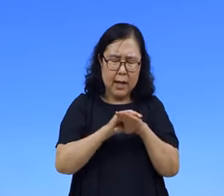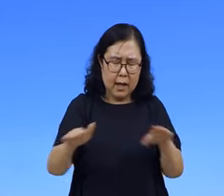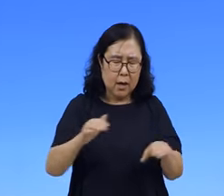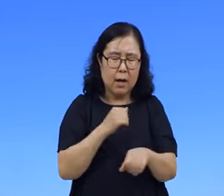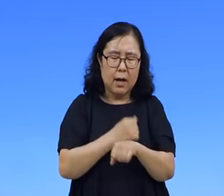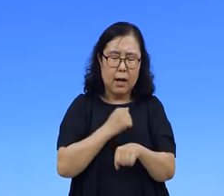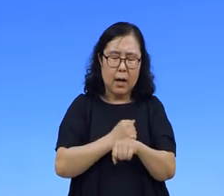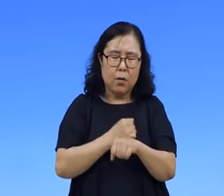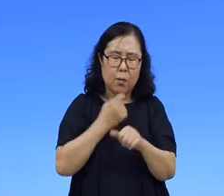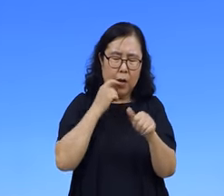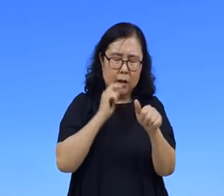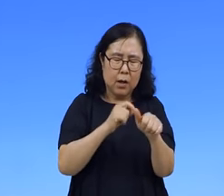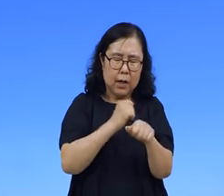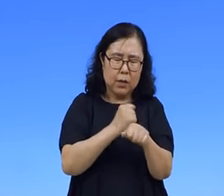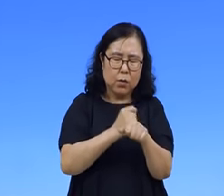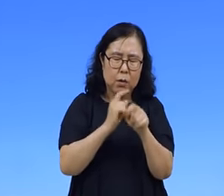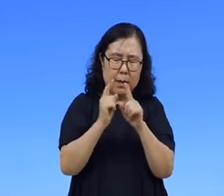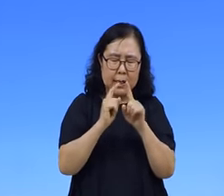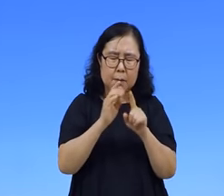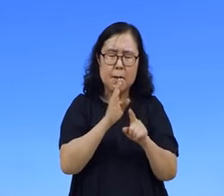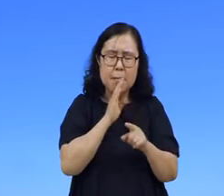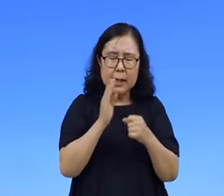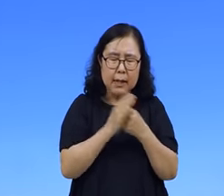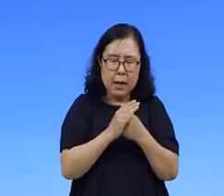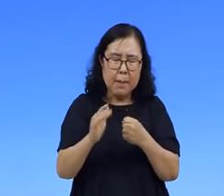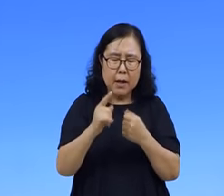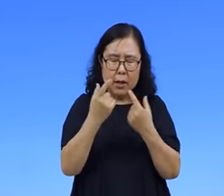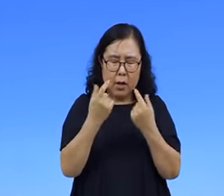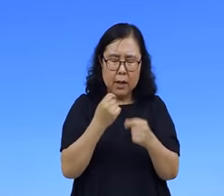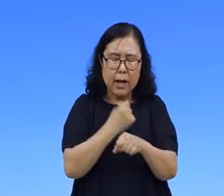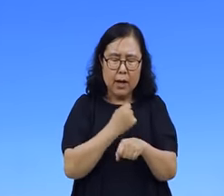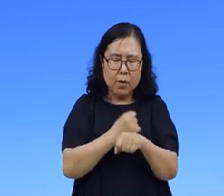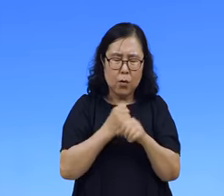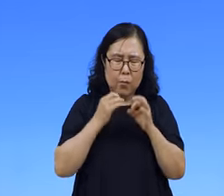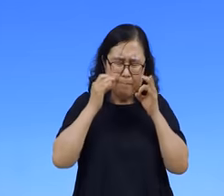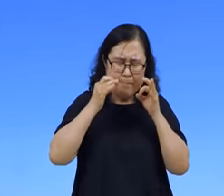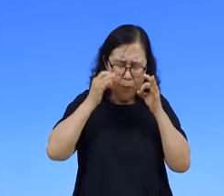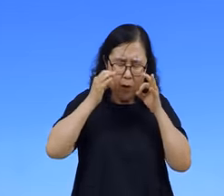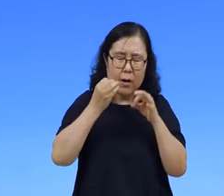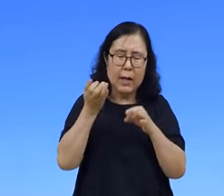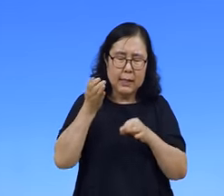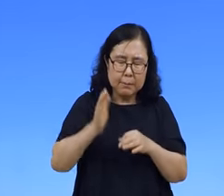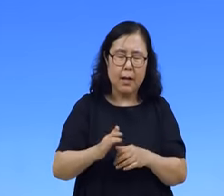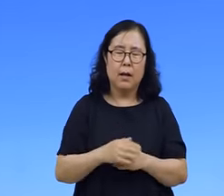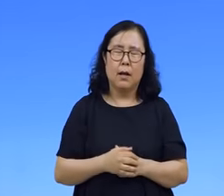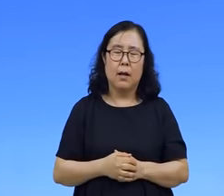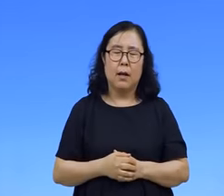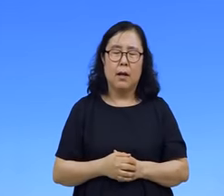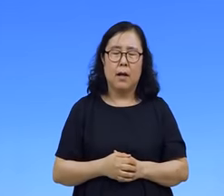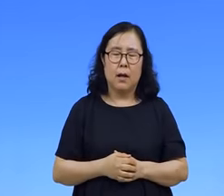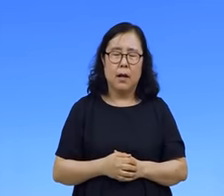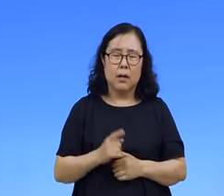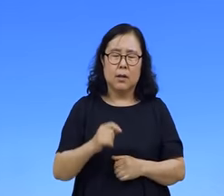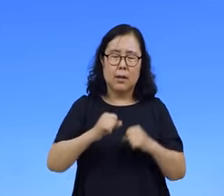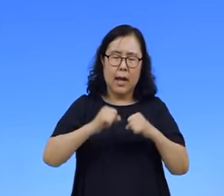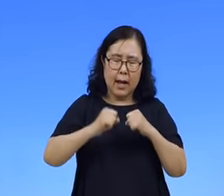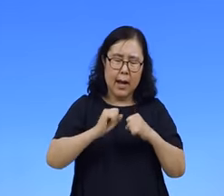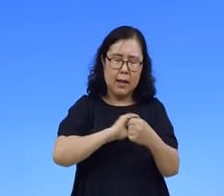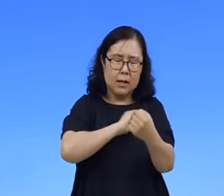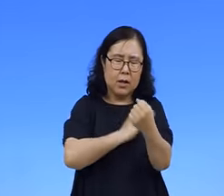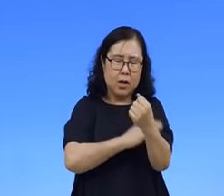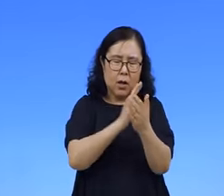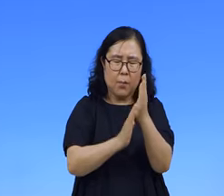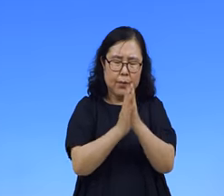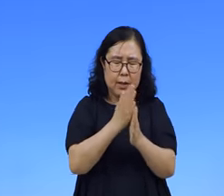풀으라 명하시고 그 말씀이 타당하기에 그렇게 하려고 애를 쓰고 몸부림을 치지만 그것을 행할